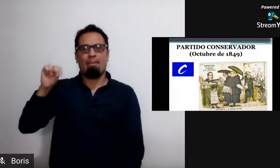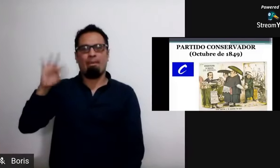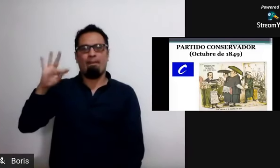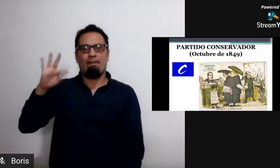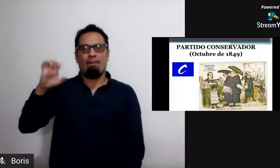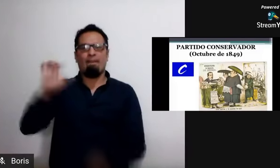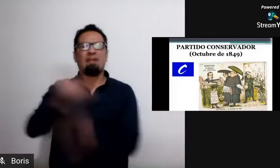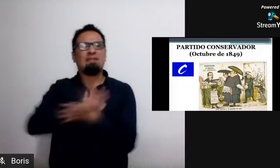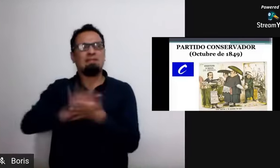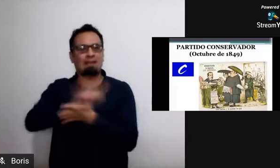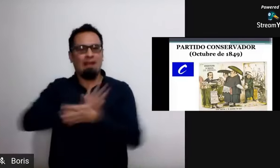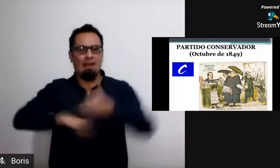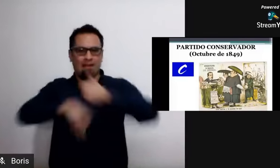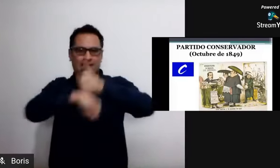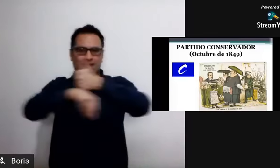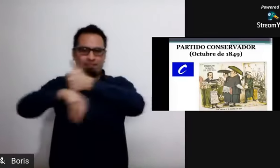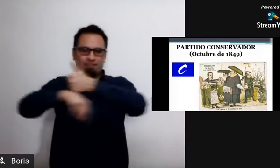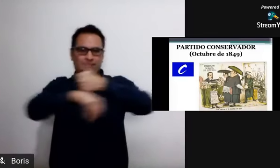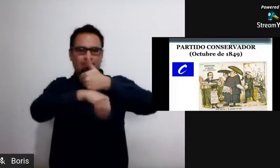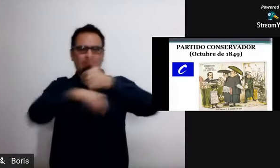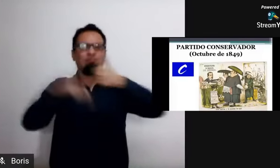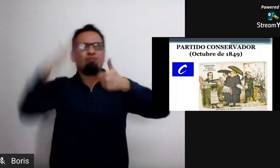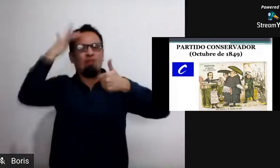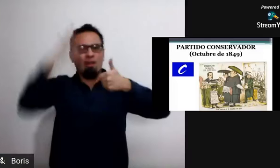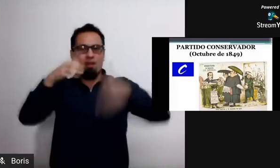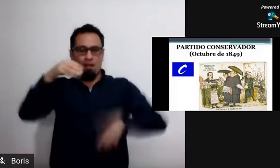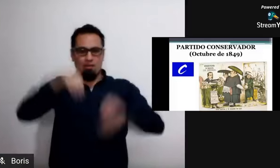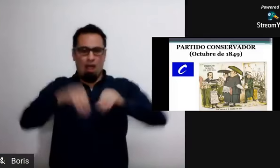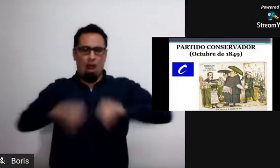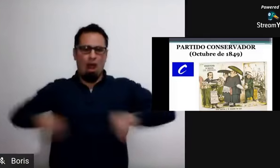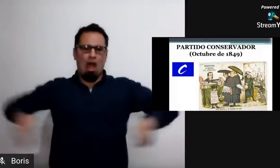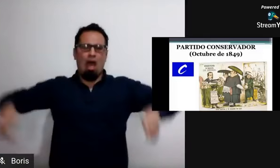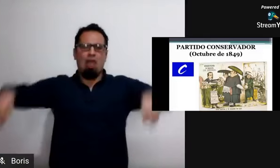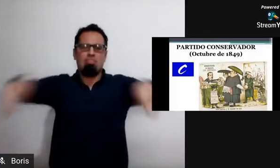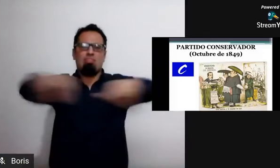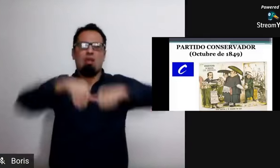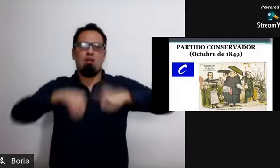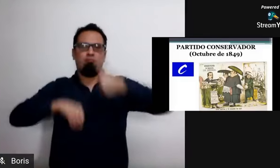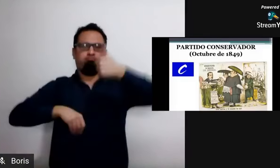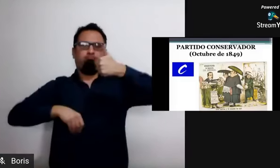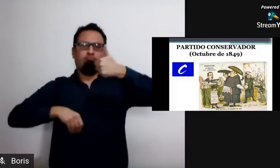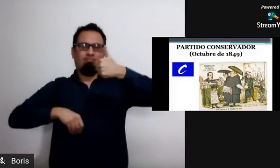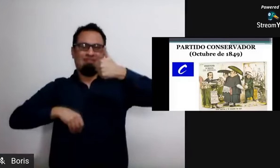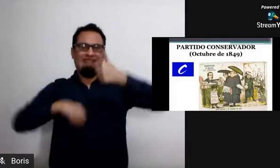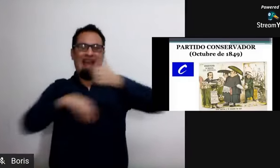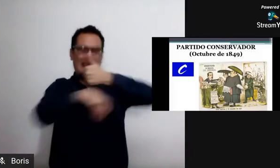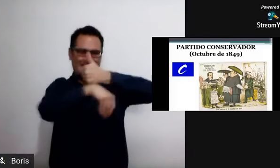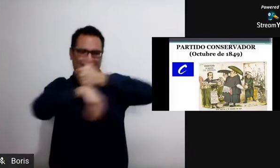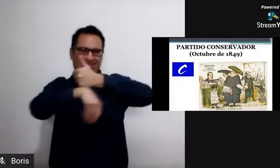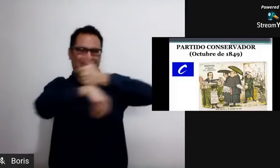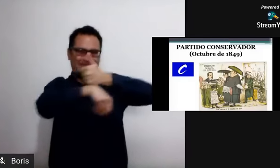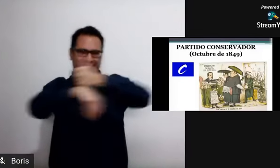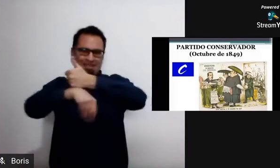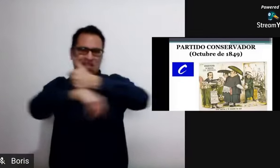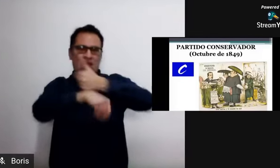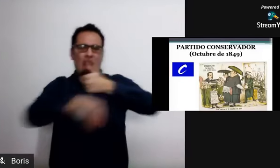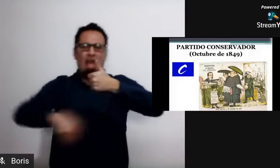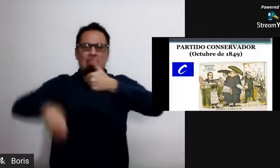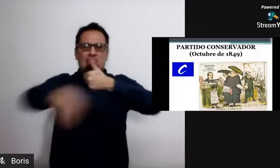Terratenientes. ¿Sí? Lo estoy deletreando, la señal que voy a utilizar es esta, terratenientes, porque eran grandes hacendados dueños de unas